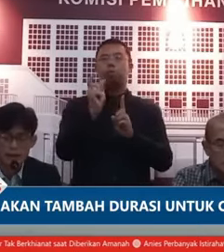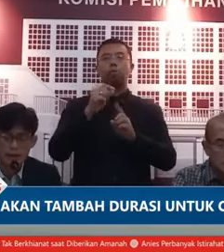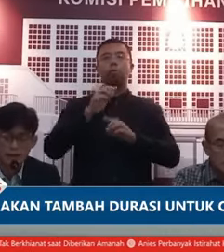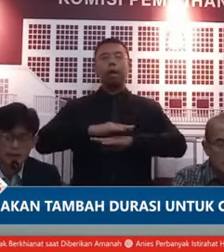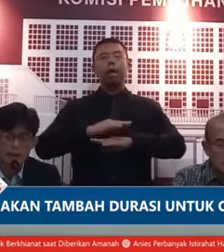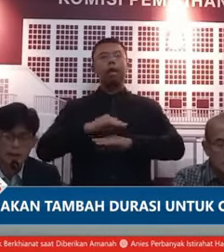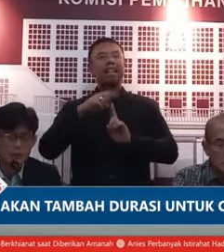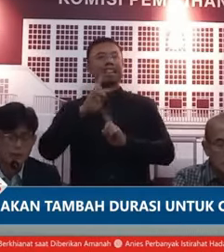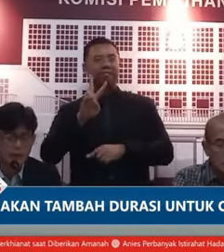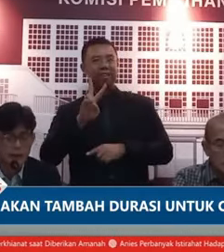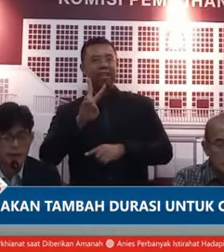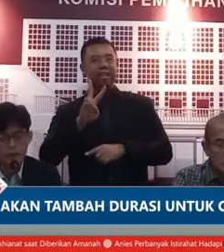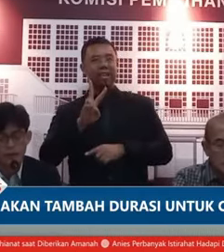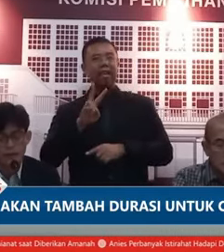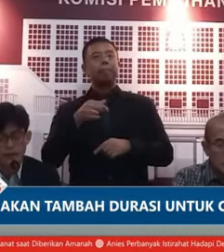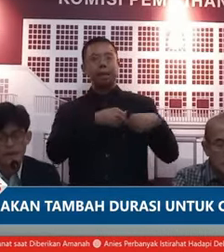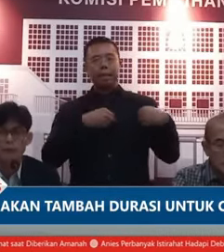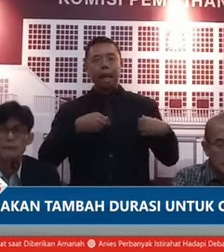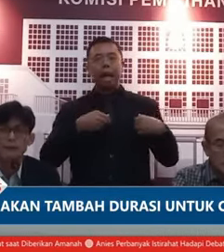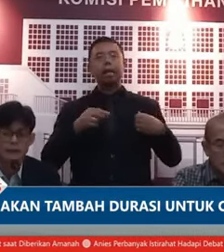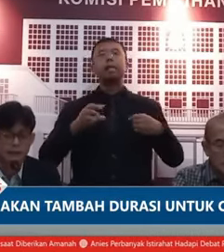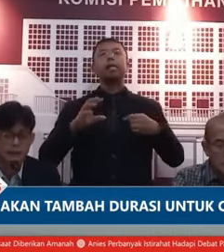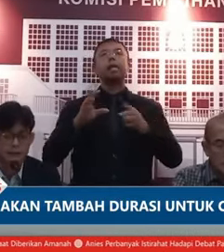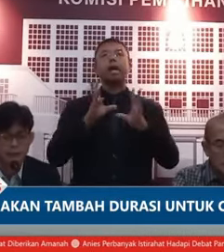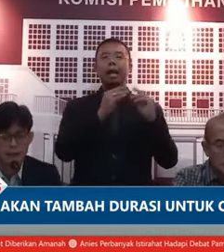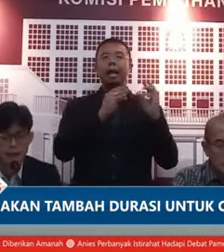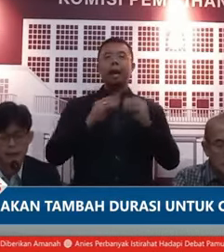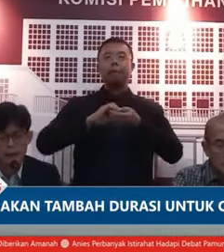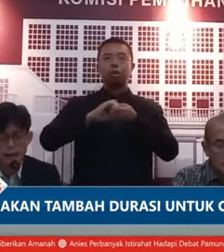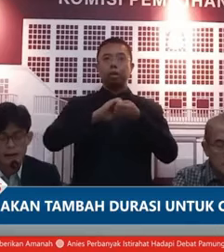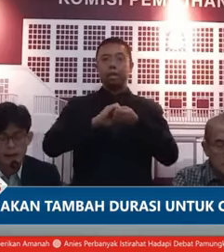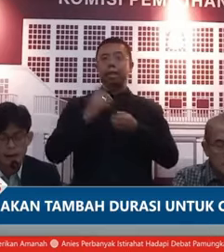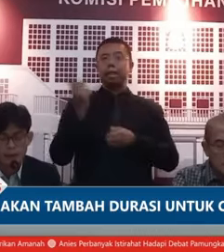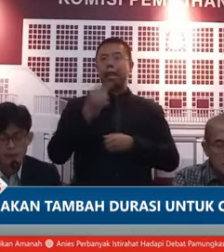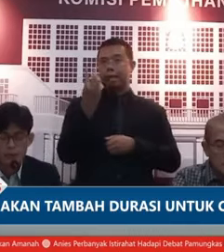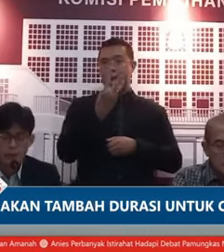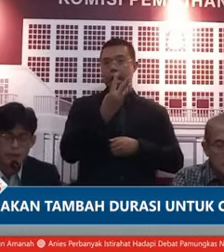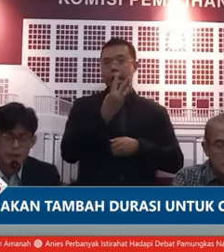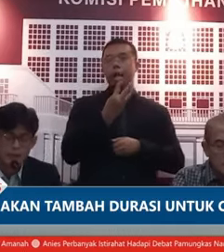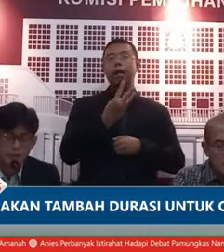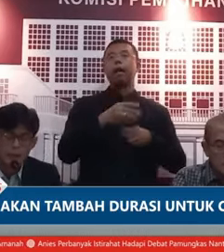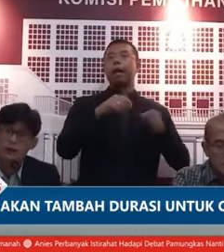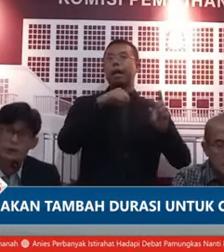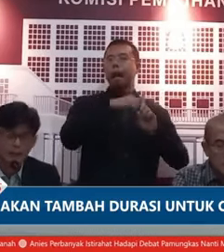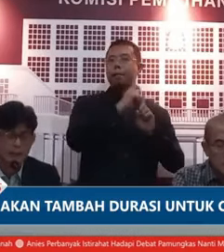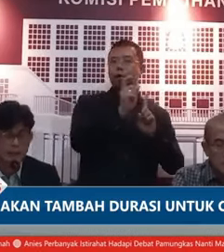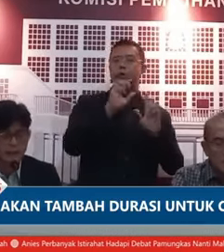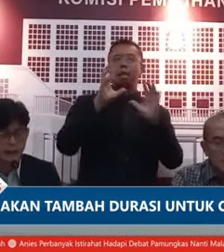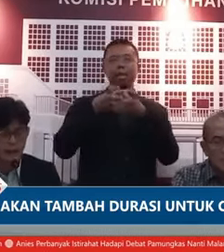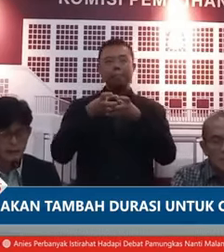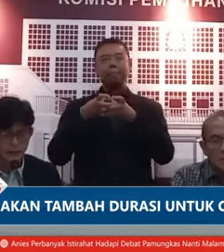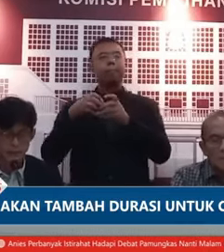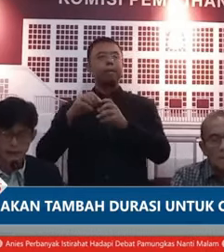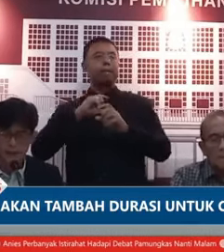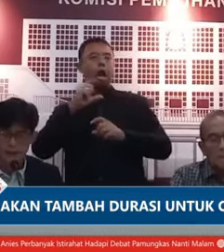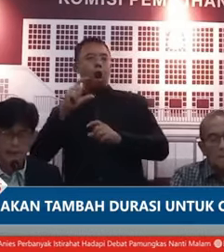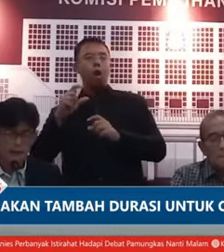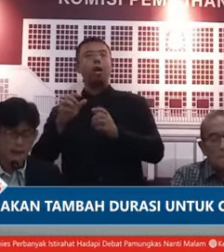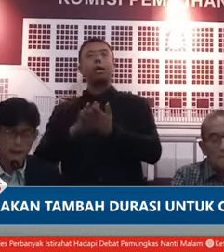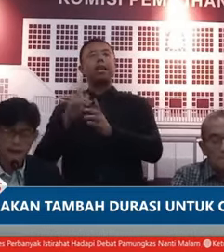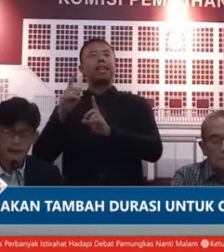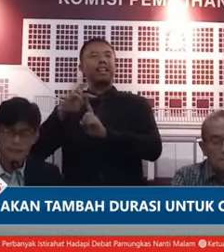durasi, namun hal ini tidak mengubah durasi total pelaksanaan debat. Seperti diketahui bersama, total durasi debat Pilpres yakni 120